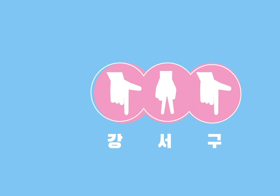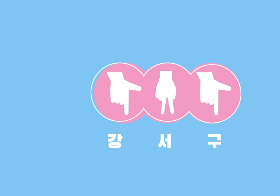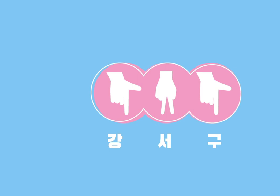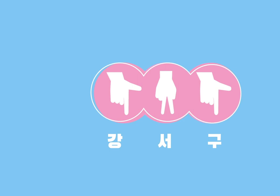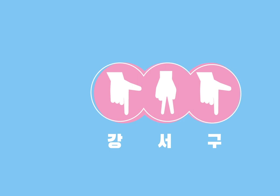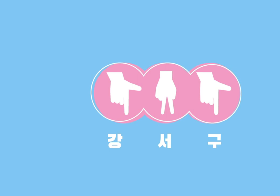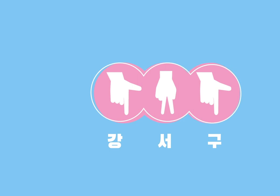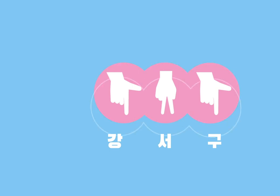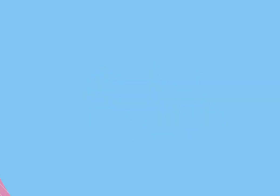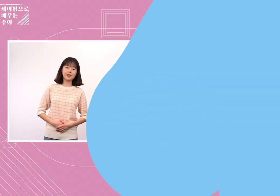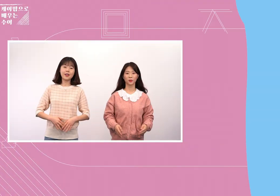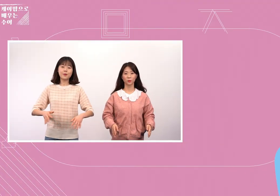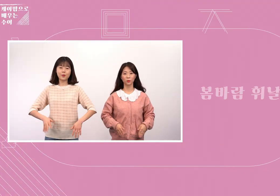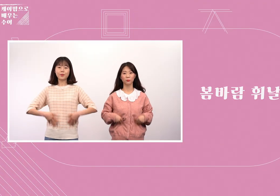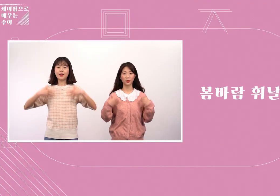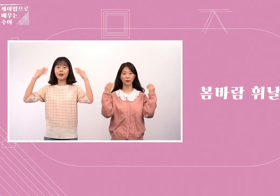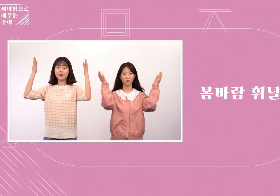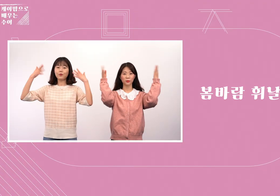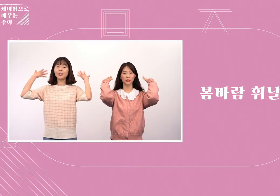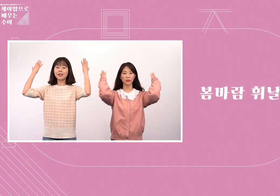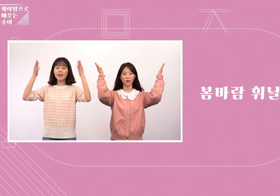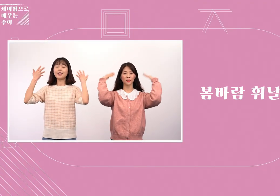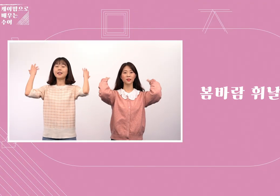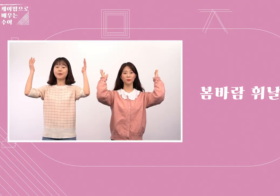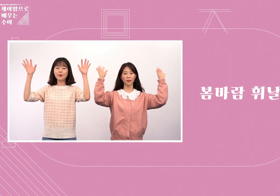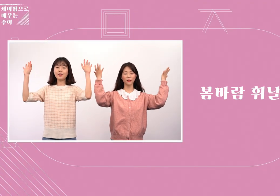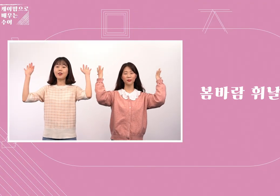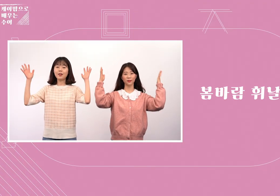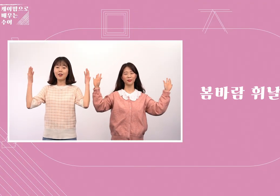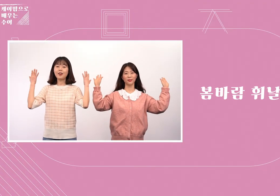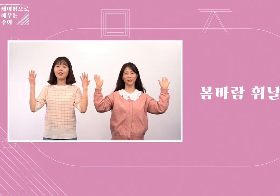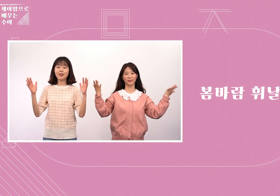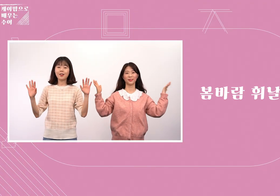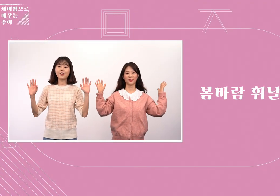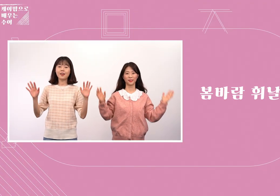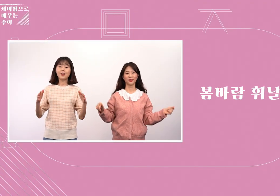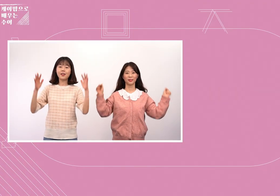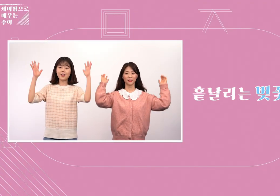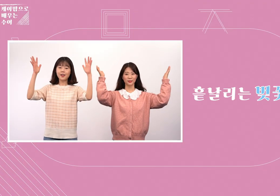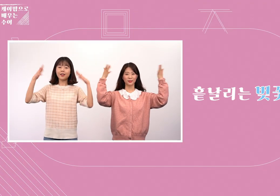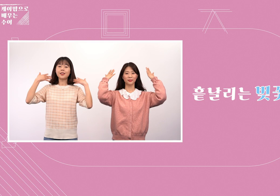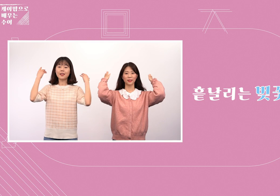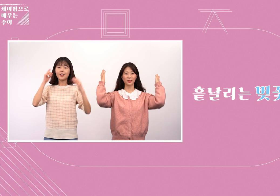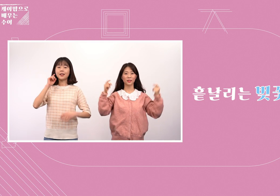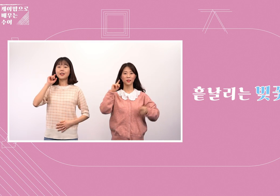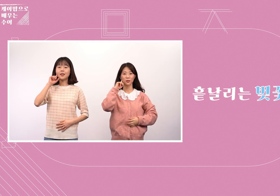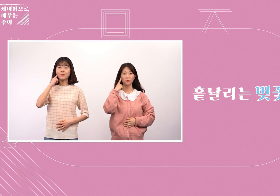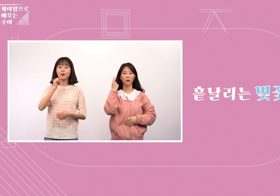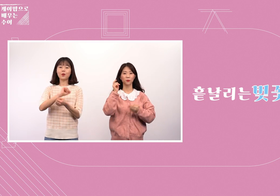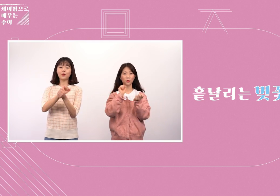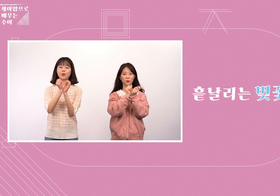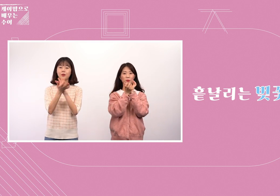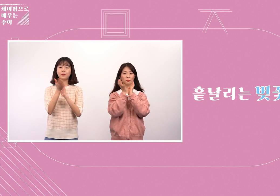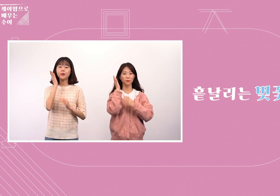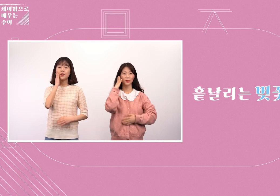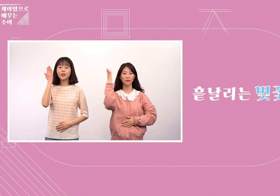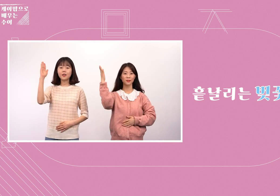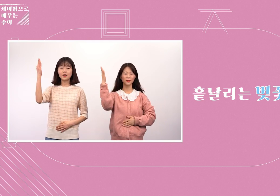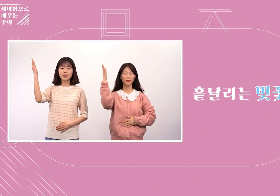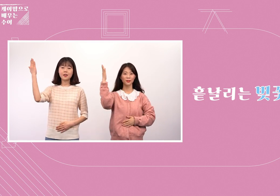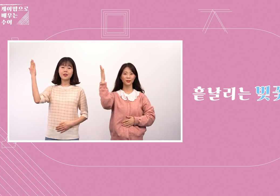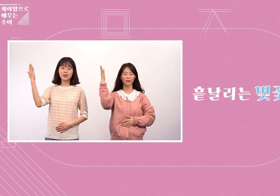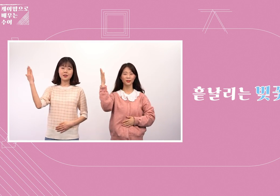오오오 봄바람이 당일 날 뻔